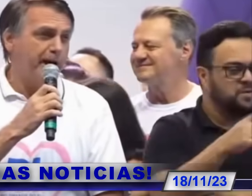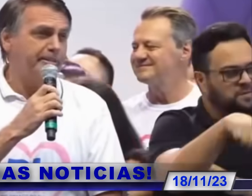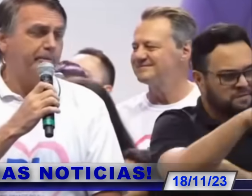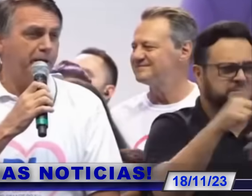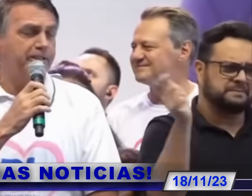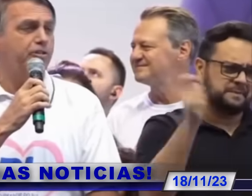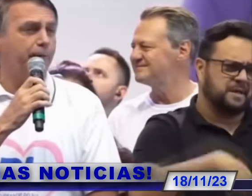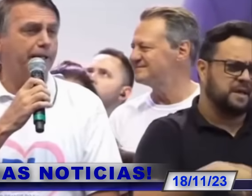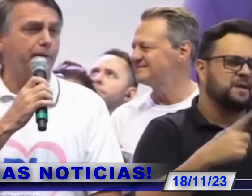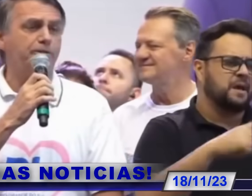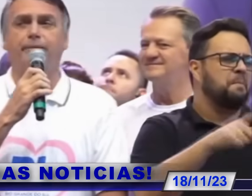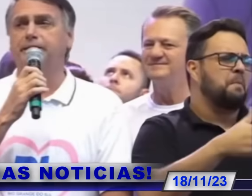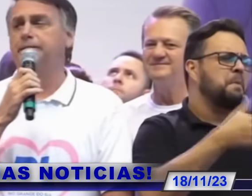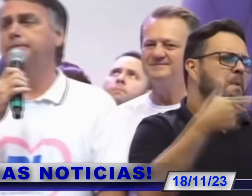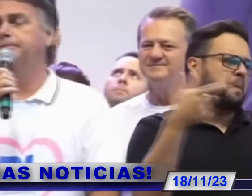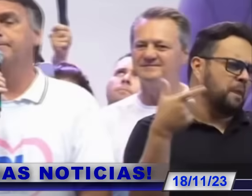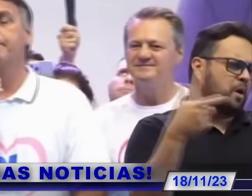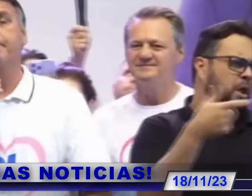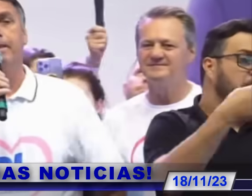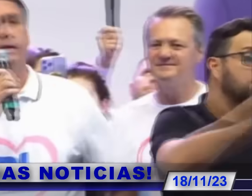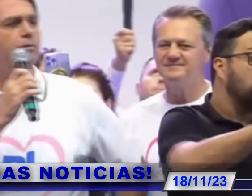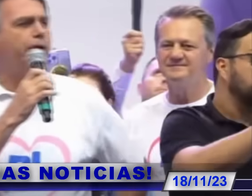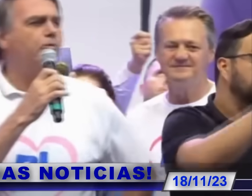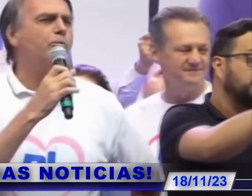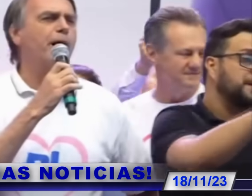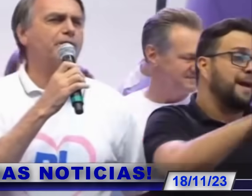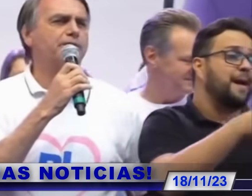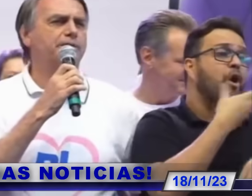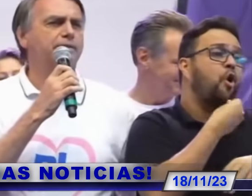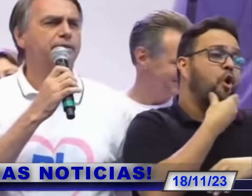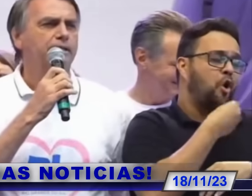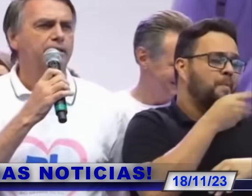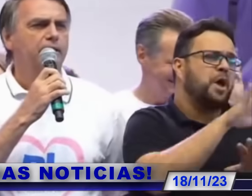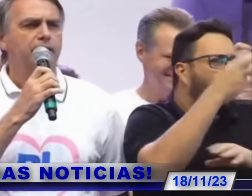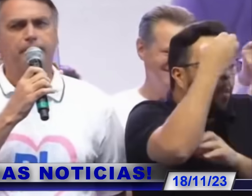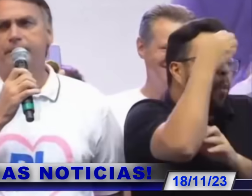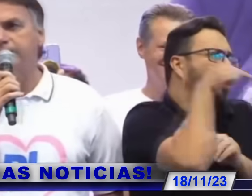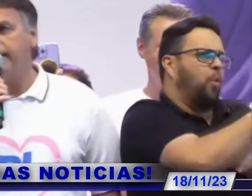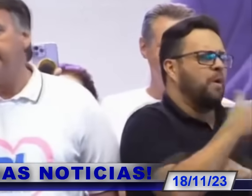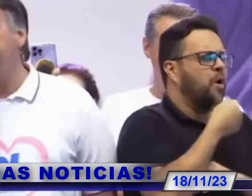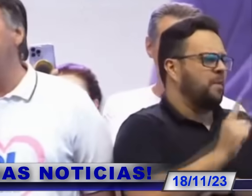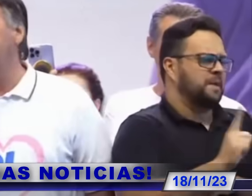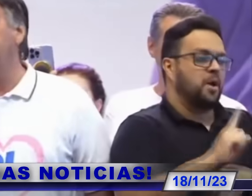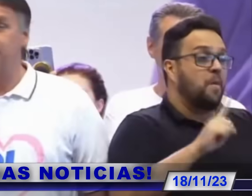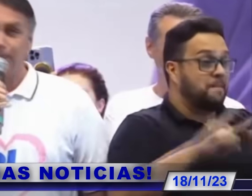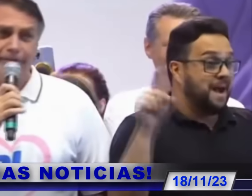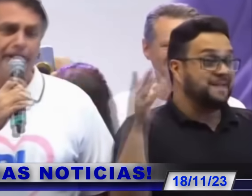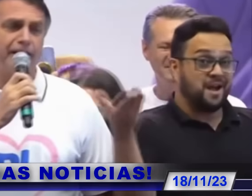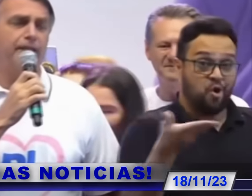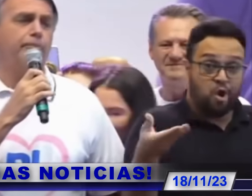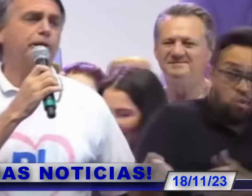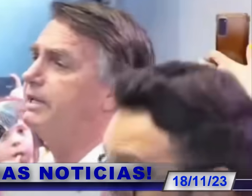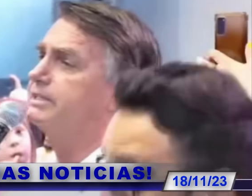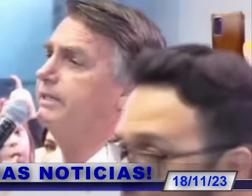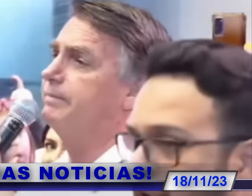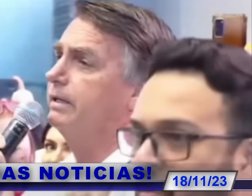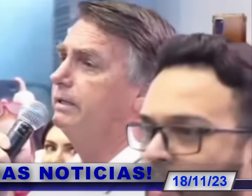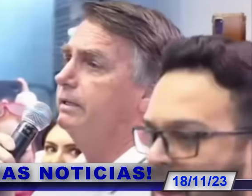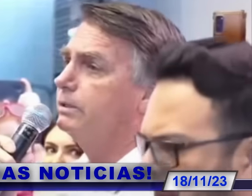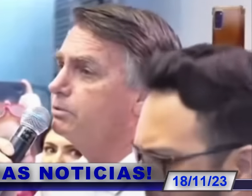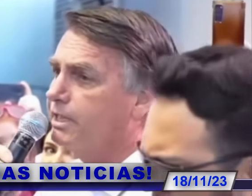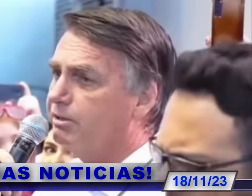Em grande parte a política é tomada pelos homens. Não quero culpá-los, mas a chegada de vocês para valer na